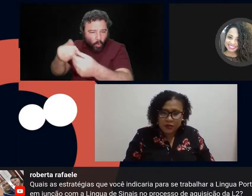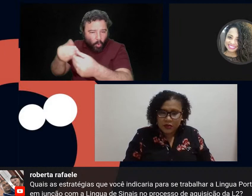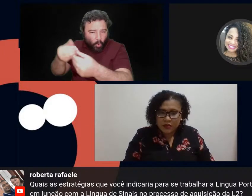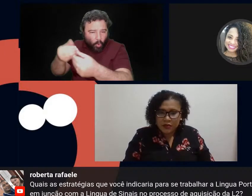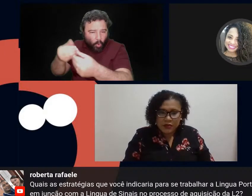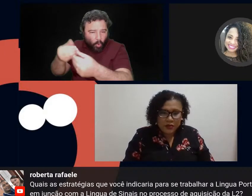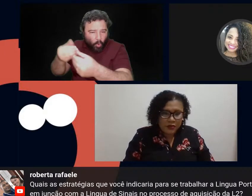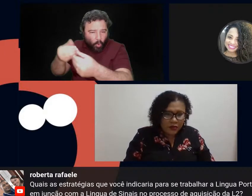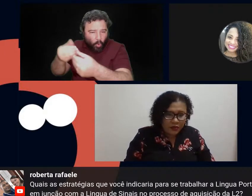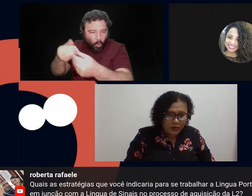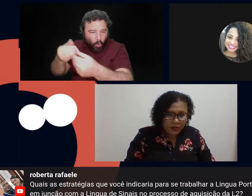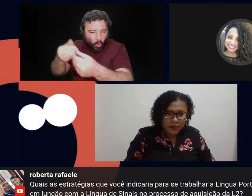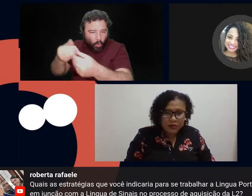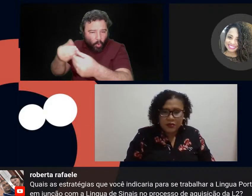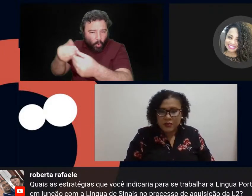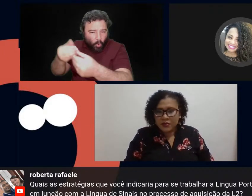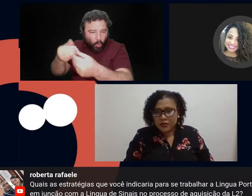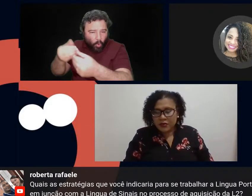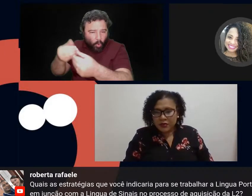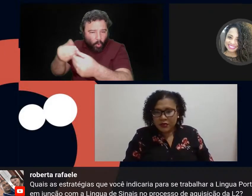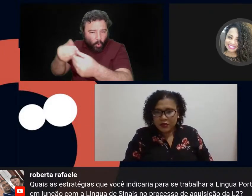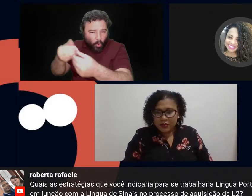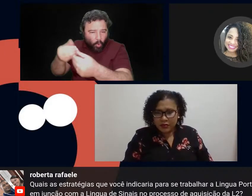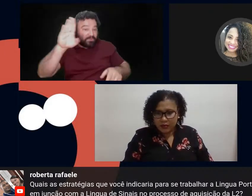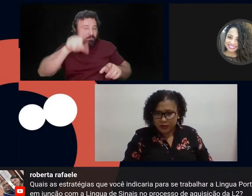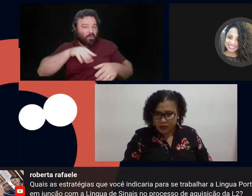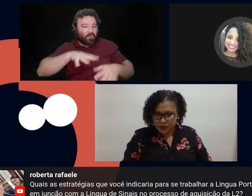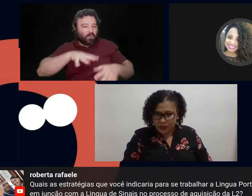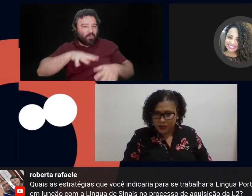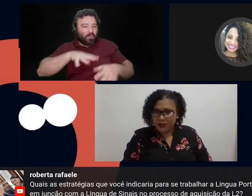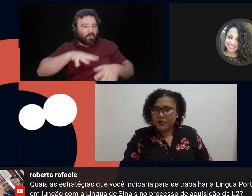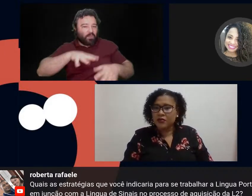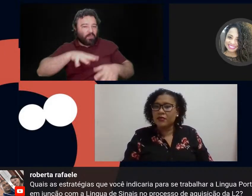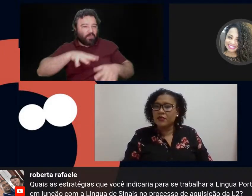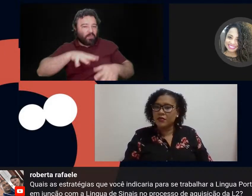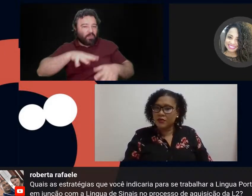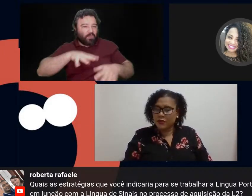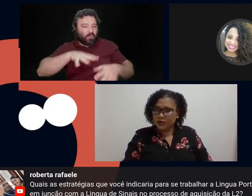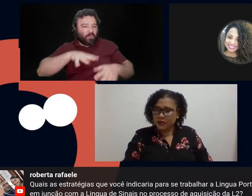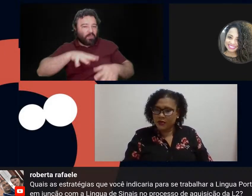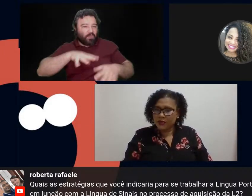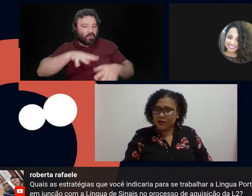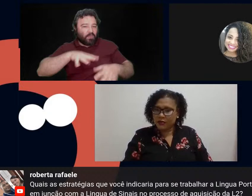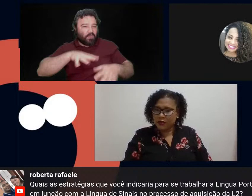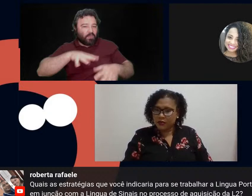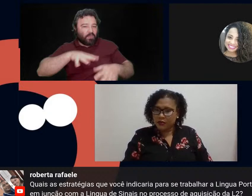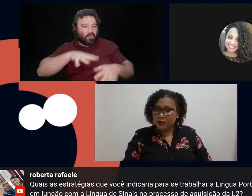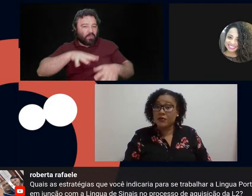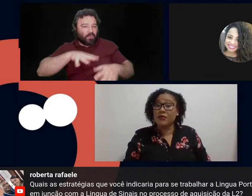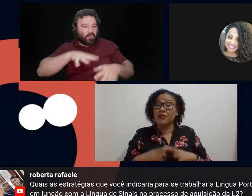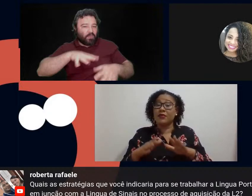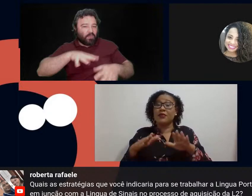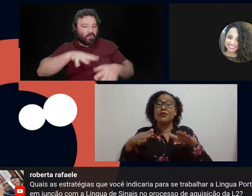língua portuguesa em junção com a língua dos sinais no processo de aquisição da